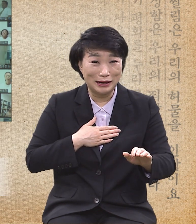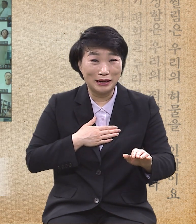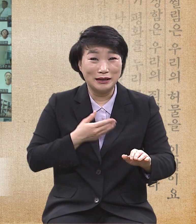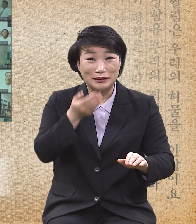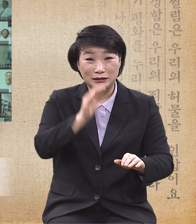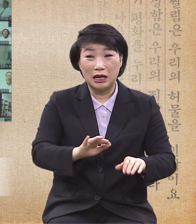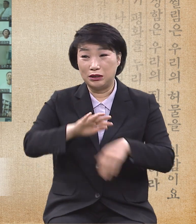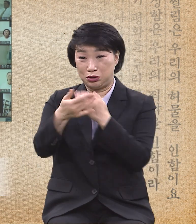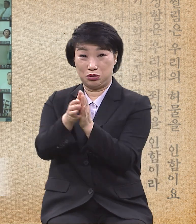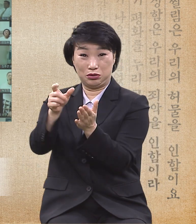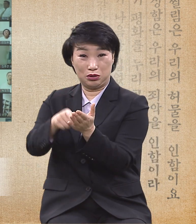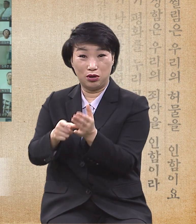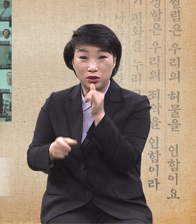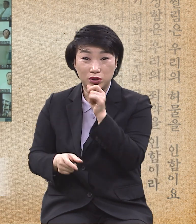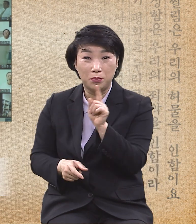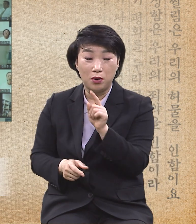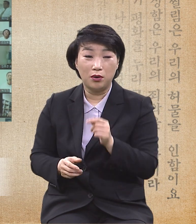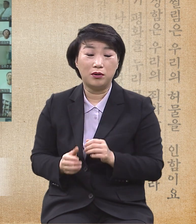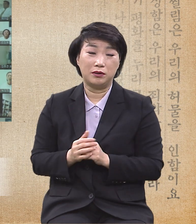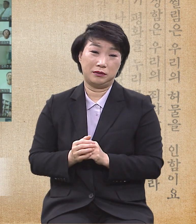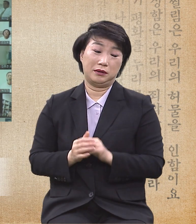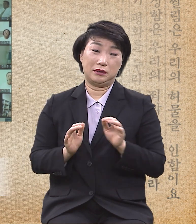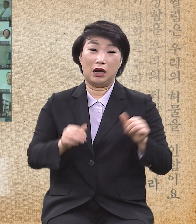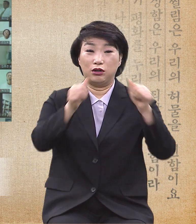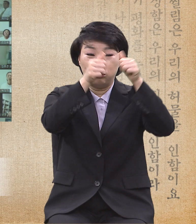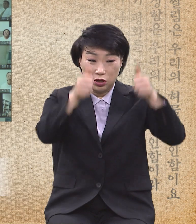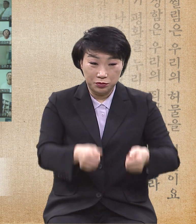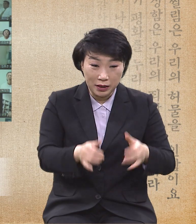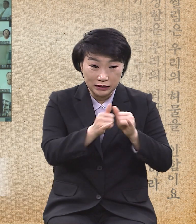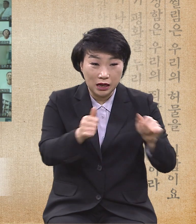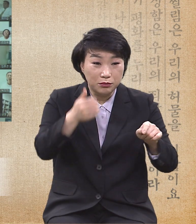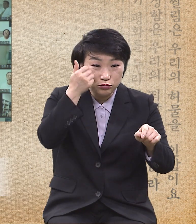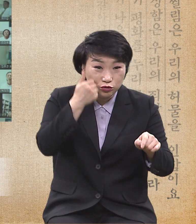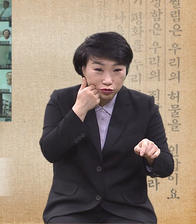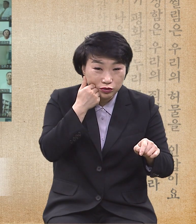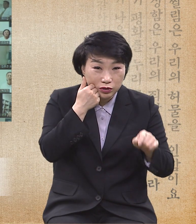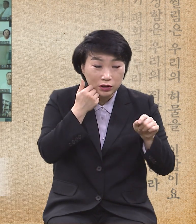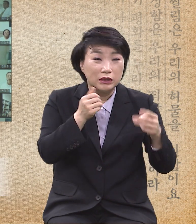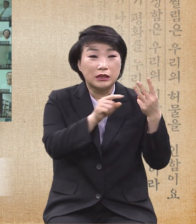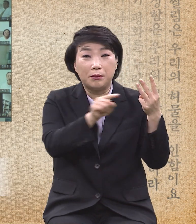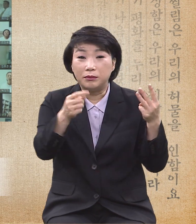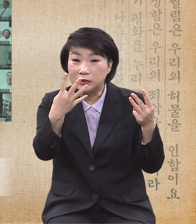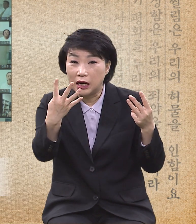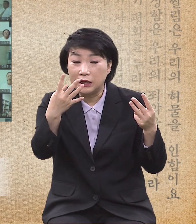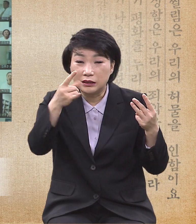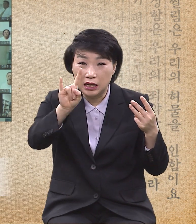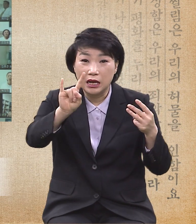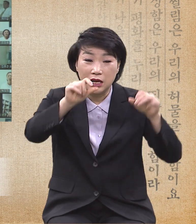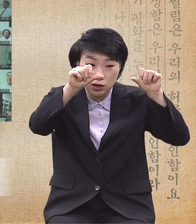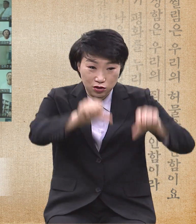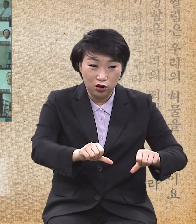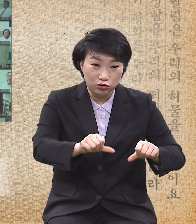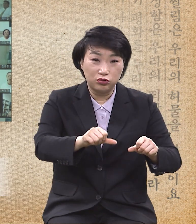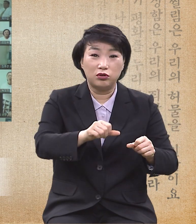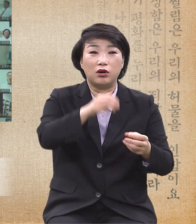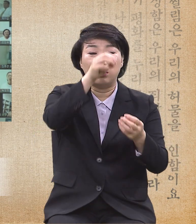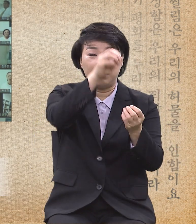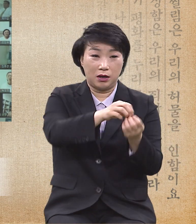그러나 성경은 말했어요. 우상 숭배하는 자는 3, 4대 저주를